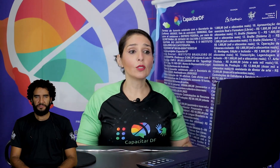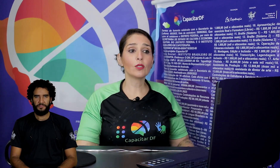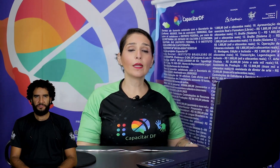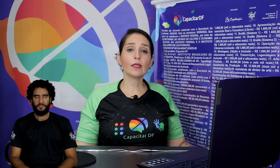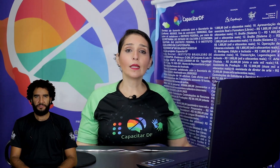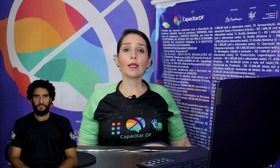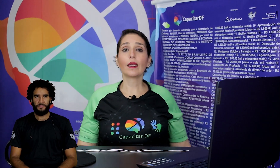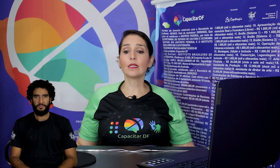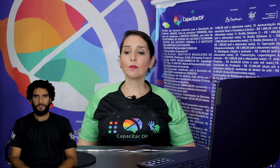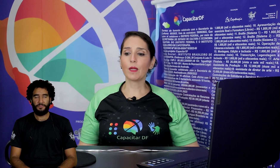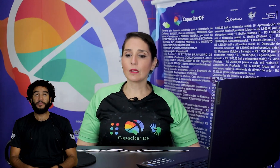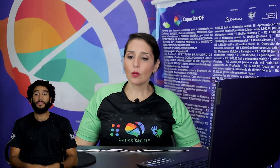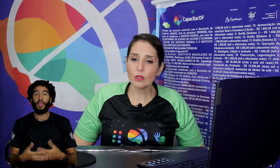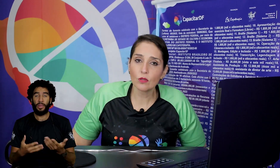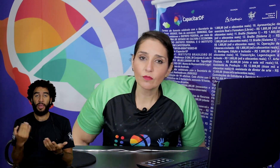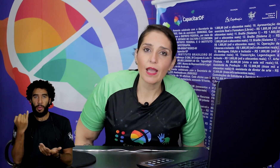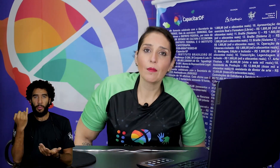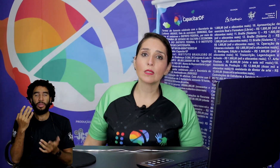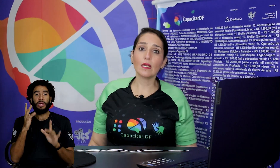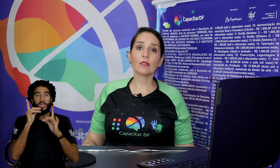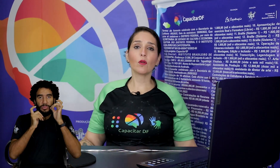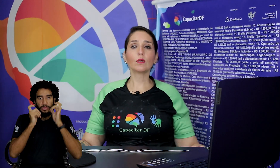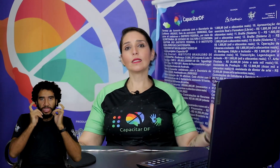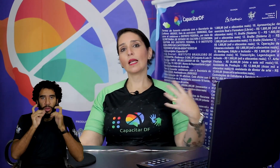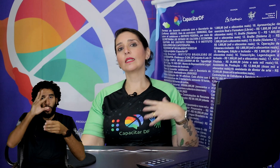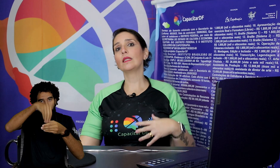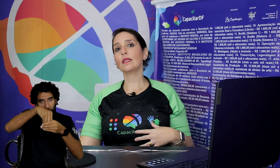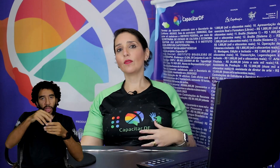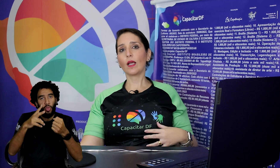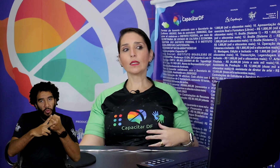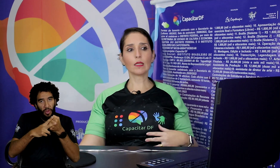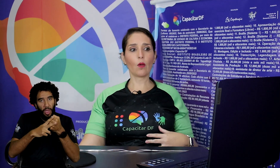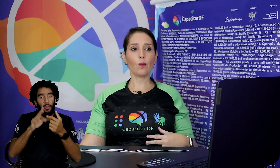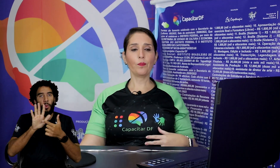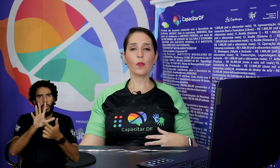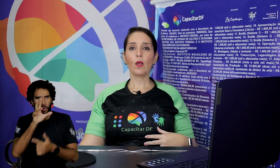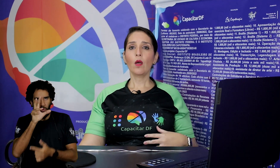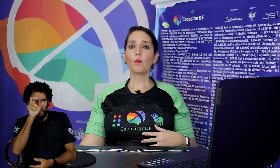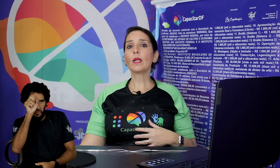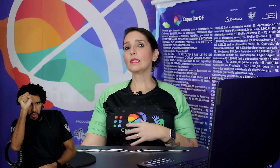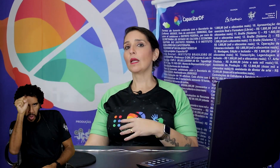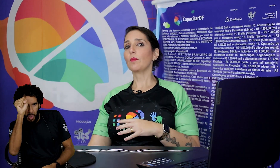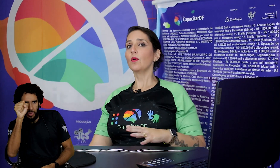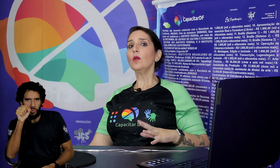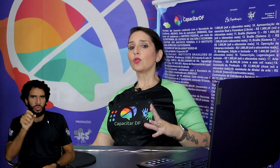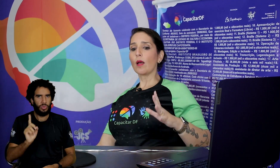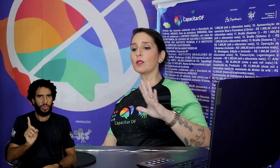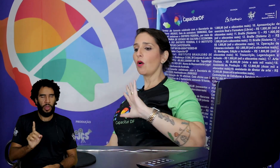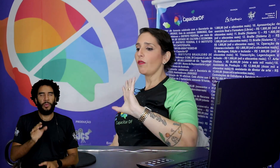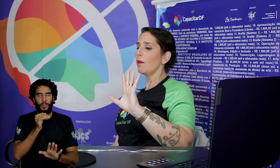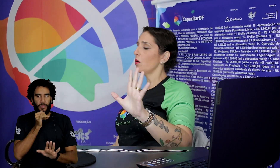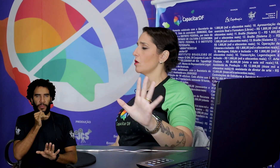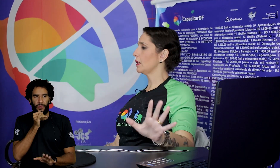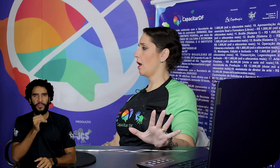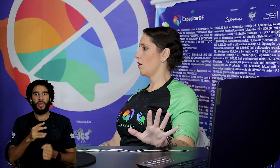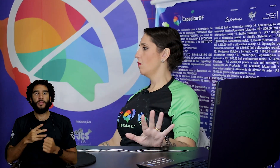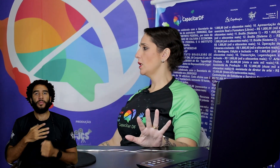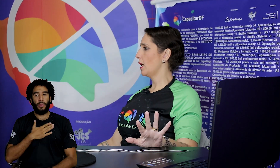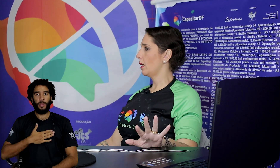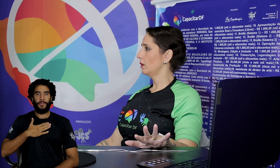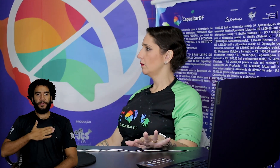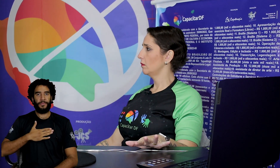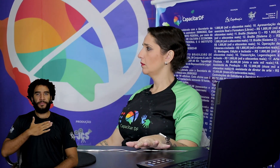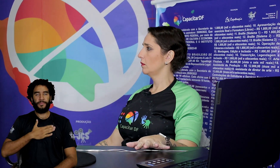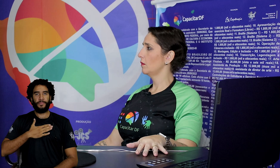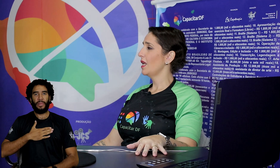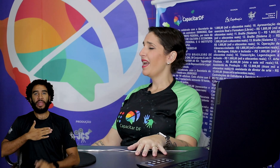Então, a gente tem que entender que as expressões nos verbos, eles vão trazer essa intensificação. Por exemplo, Joab, só o verbo gostar, como que